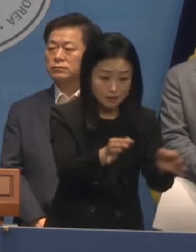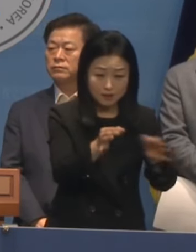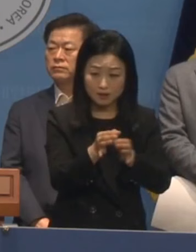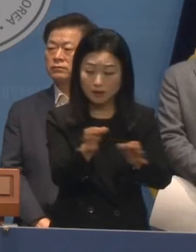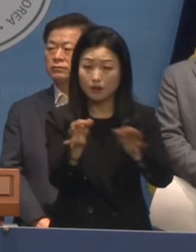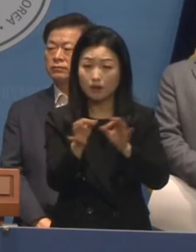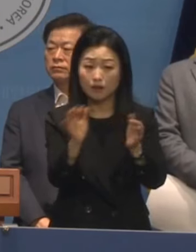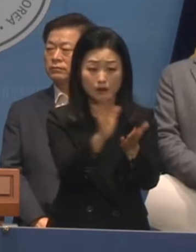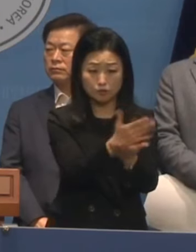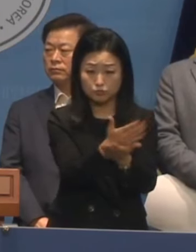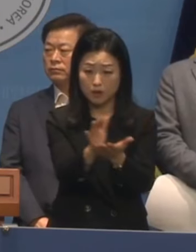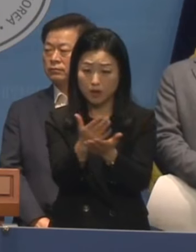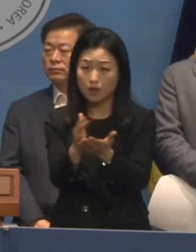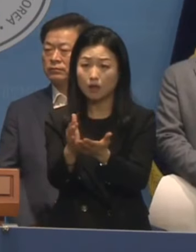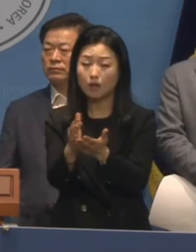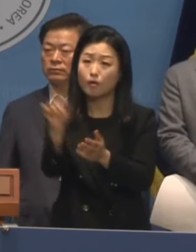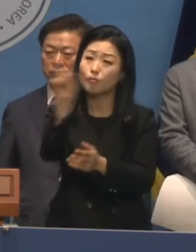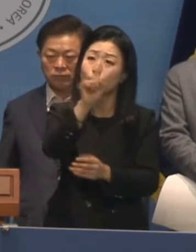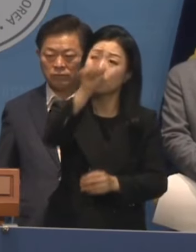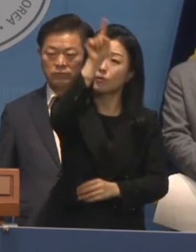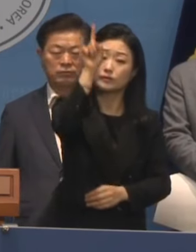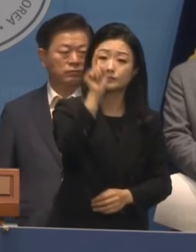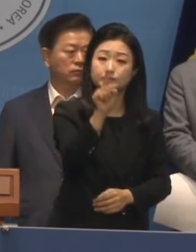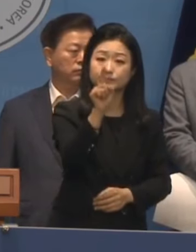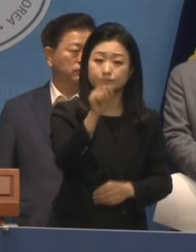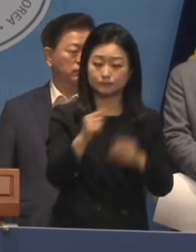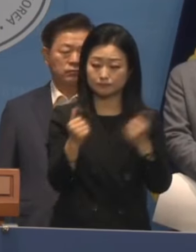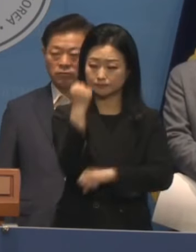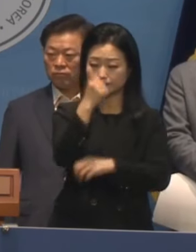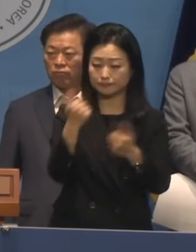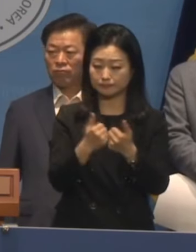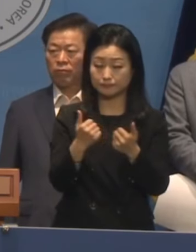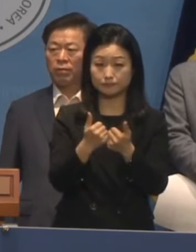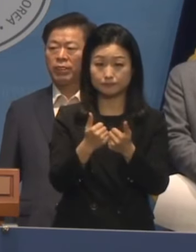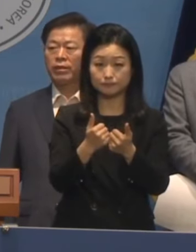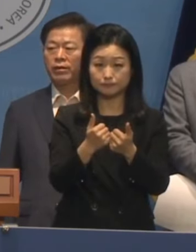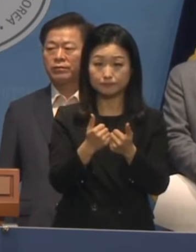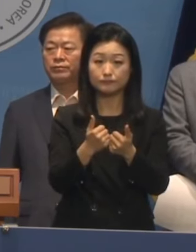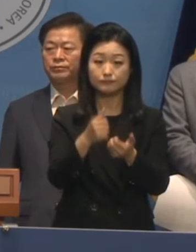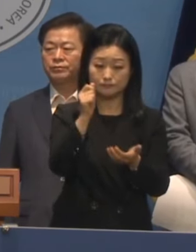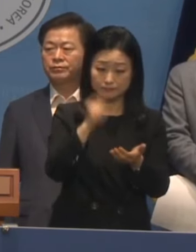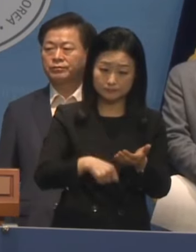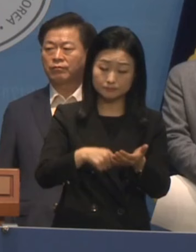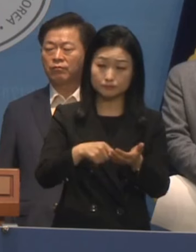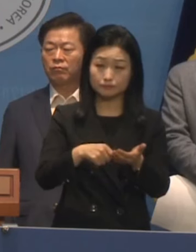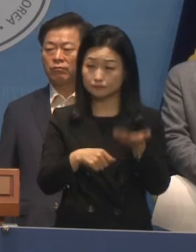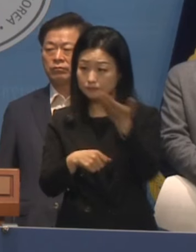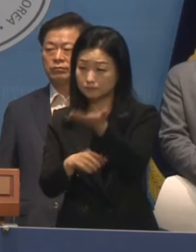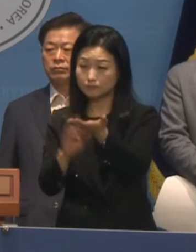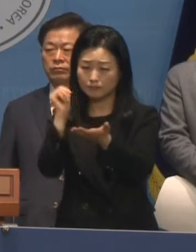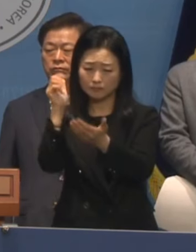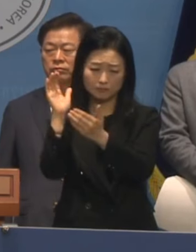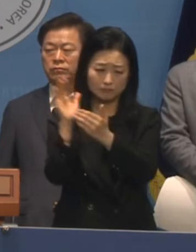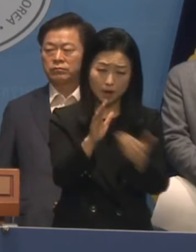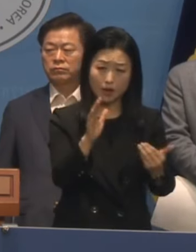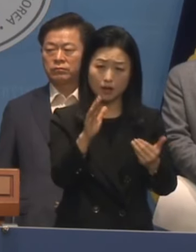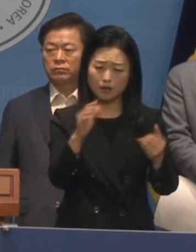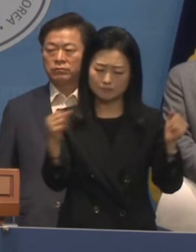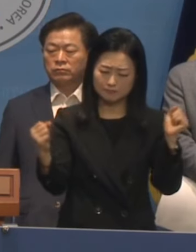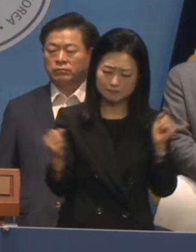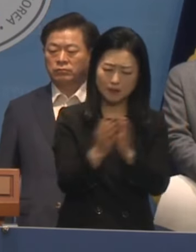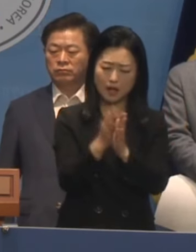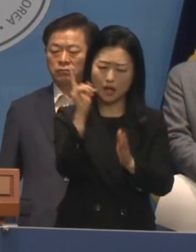현재 무엇을 하고 있습니까 국회본회의 의결과 대통령의 거부권 행사가 맞부딪치는